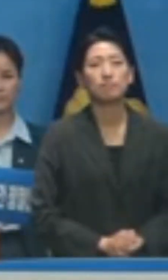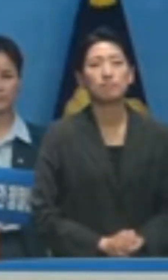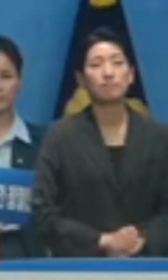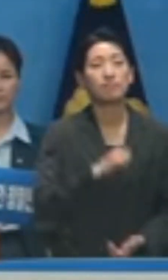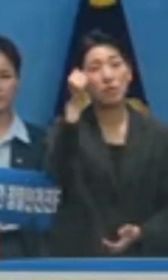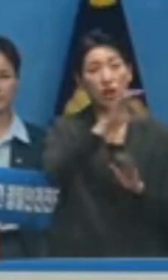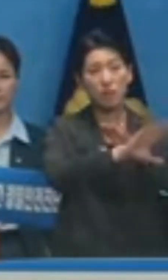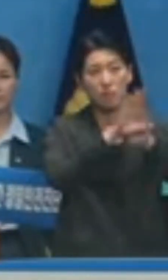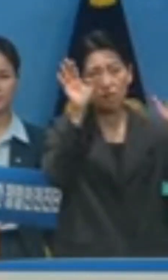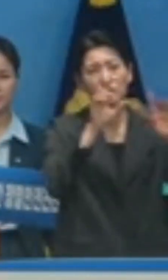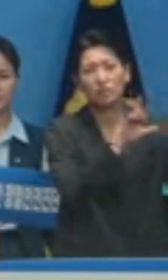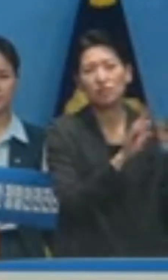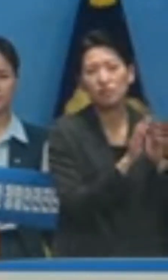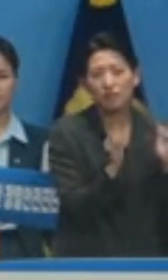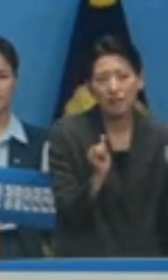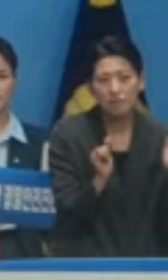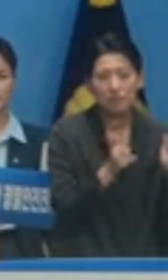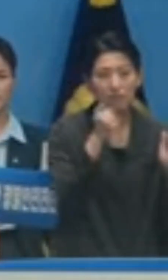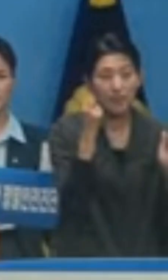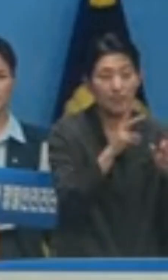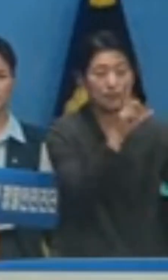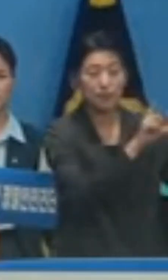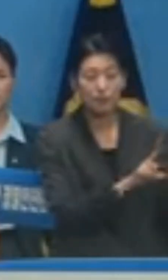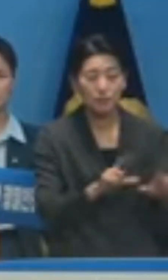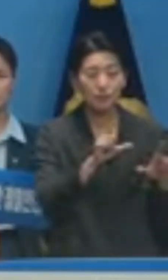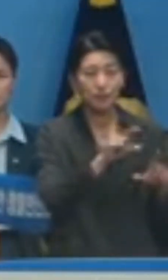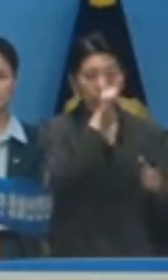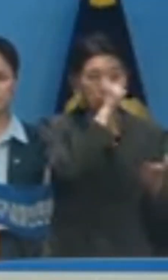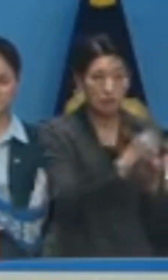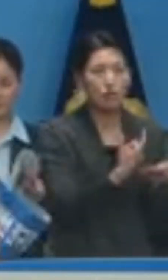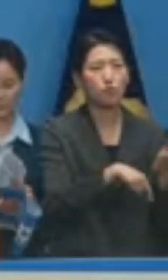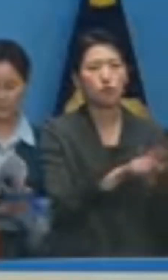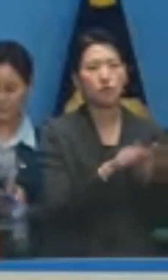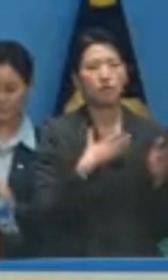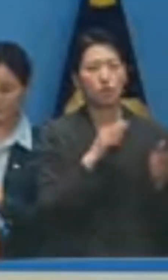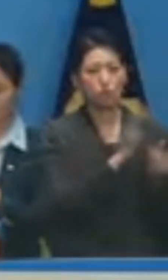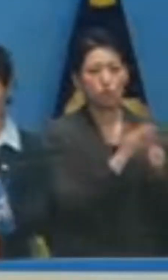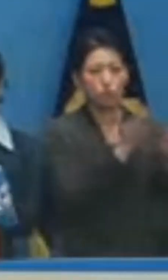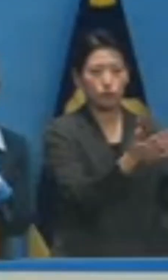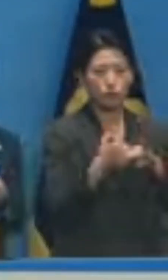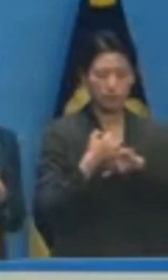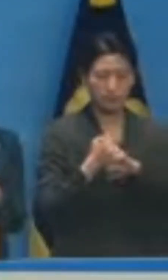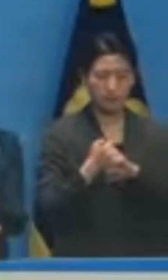하루빨리 평화로운 일상을 되찾을 수 있도록 늘 함께하겠습니다.